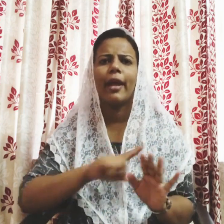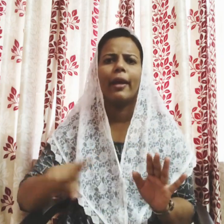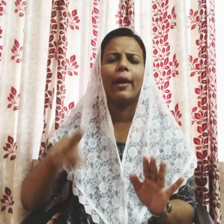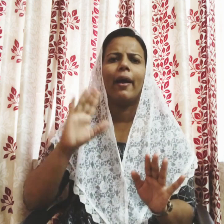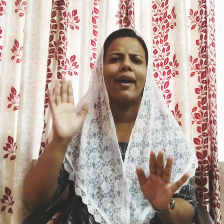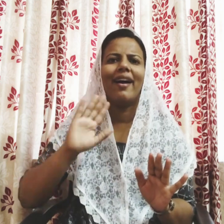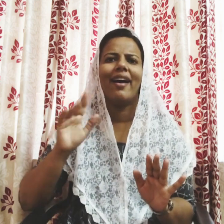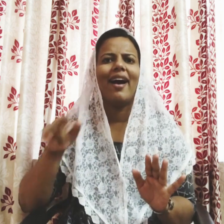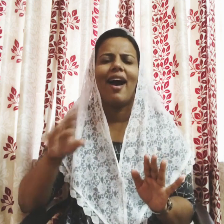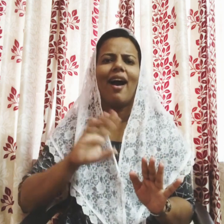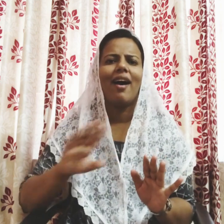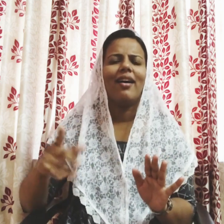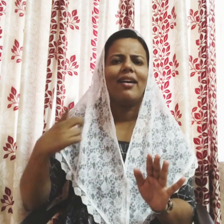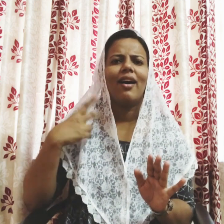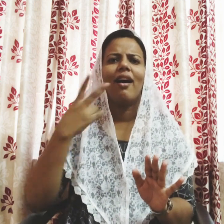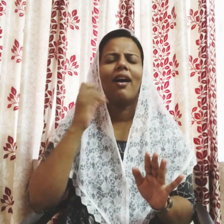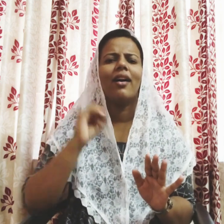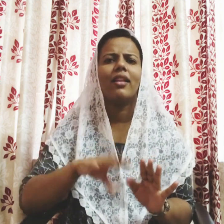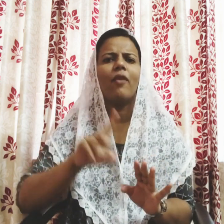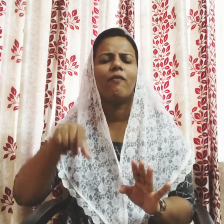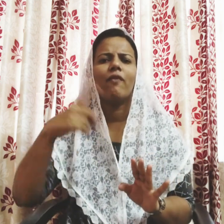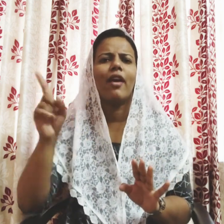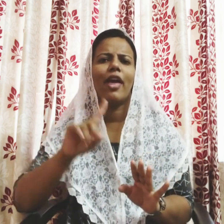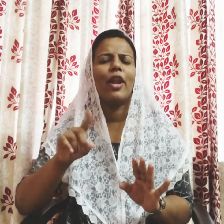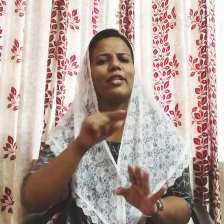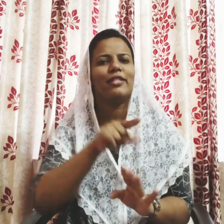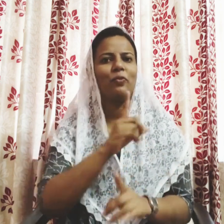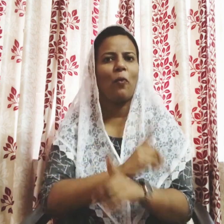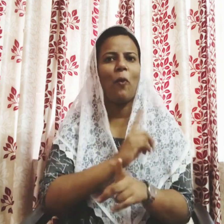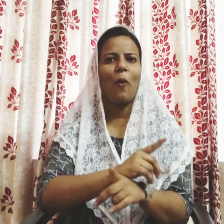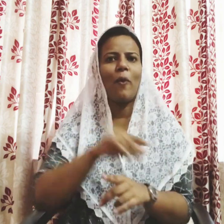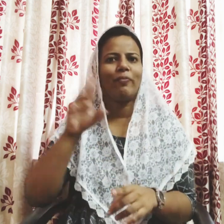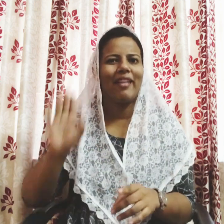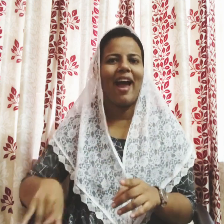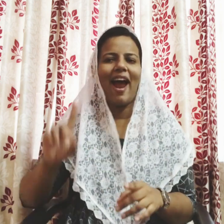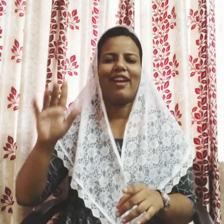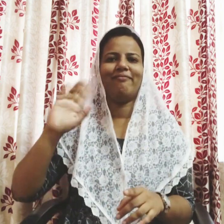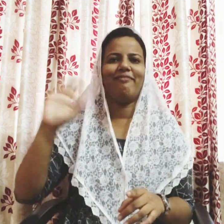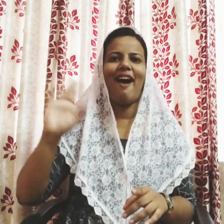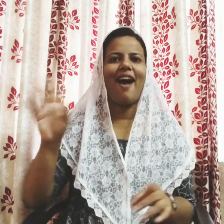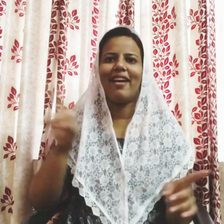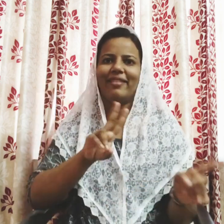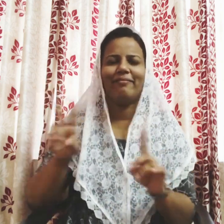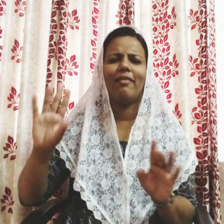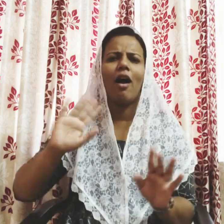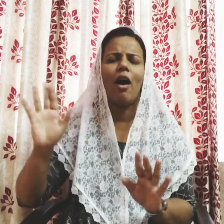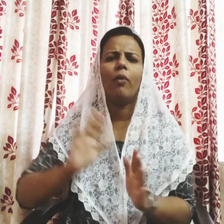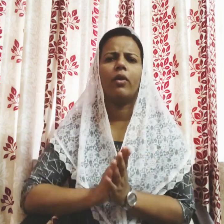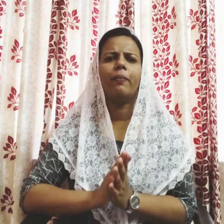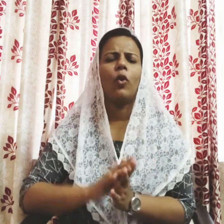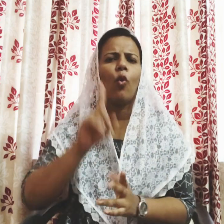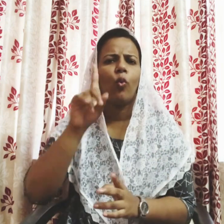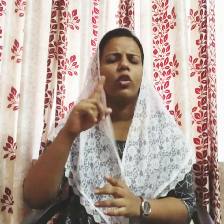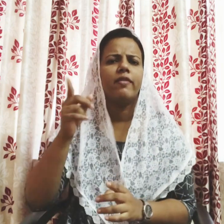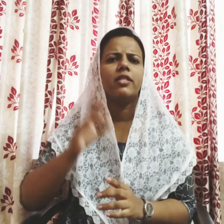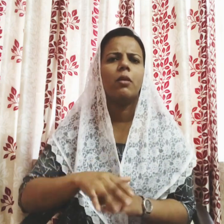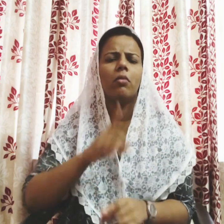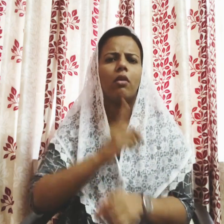കൊണ്ട് ഇദ്ദേഹത്തിൻ്റെ മനസ്സിലുണ്ട് ഈ സെക്യൂരിറ്റി, മറ്റാരും കൈ കാണിക്കാറില്ല, കാരണം അവരെല്ലാം ഉന്നതരായ ആളുകളാണ്. അപ്പോൾ ഈ എന്നാൽ ഈ ഉന്നതനായ